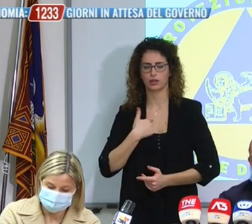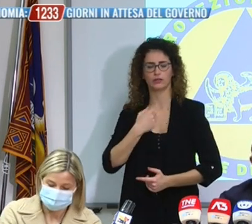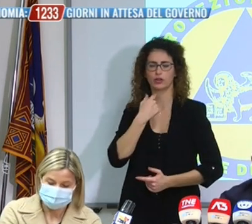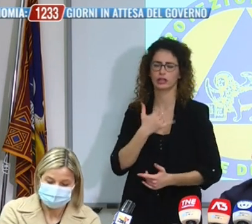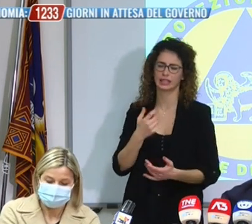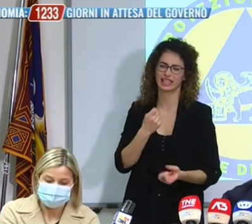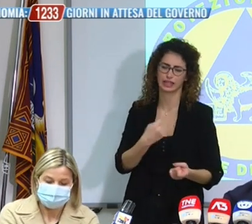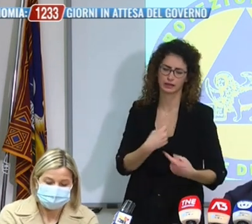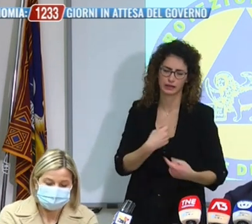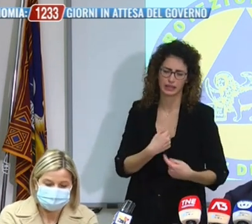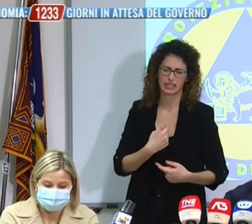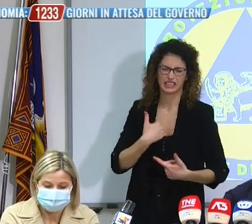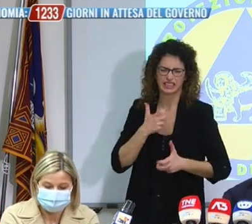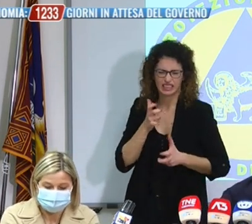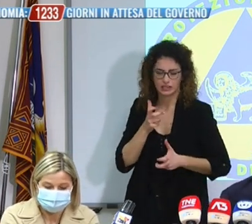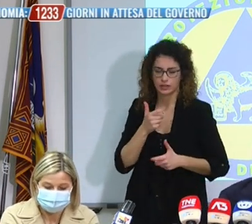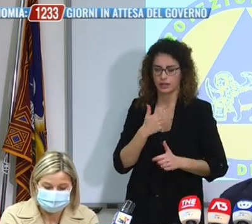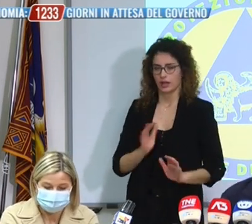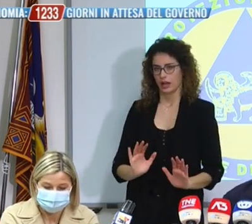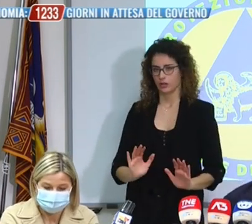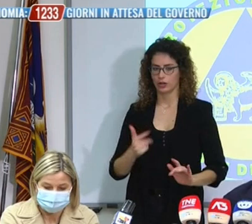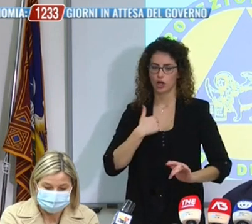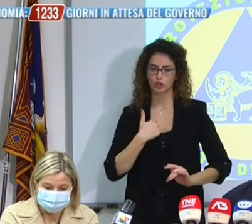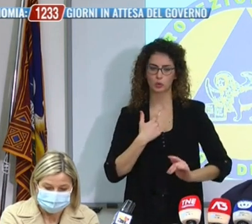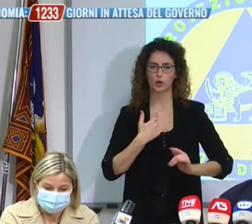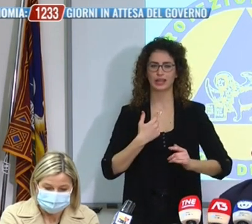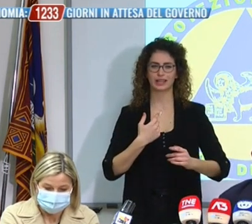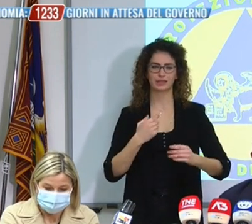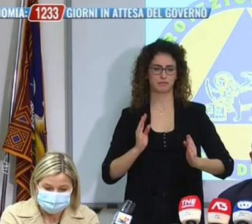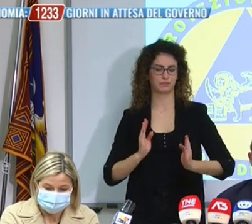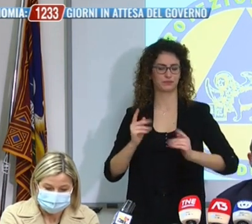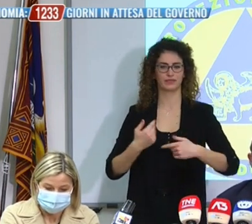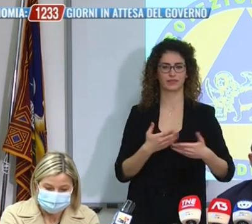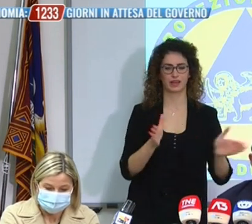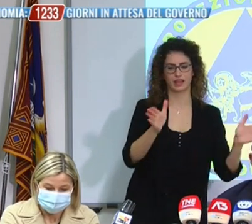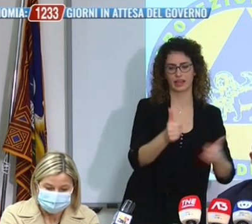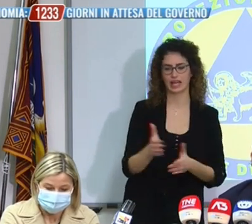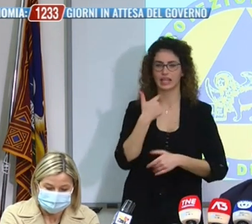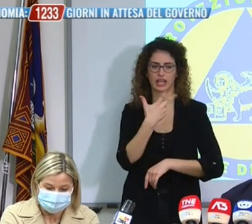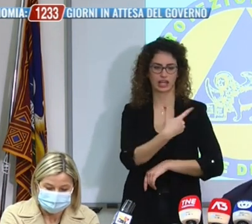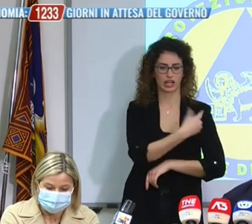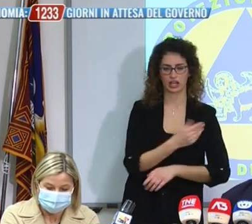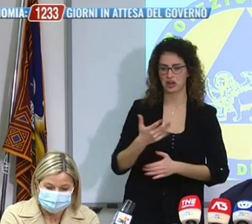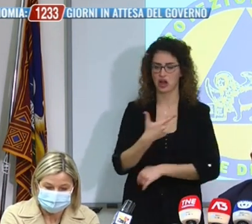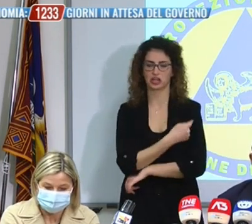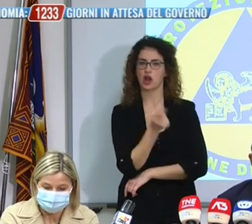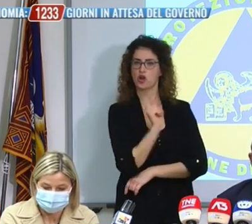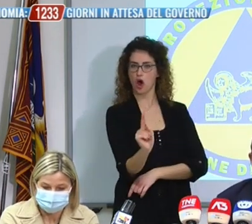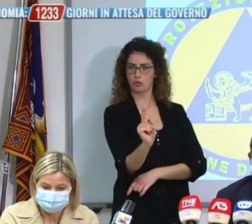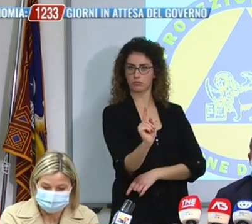scrivono. Cioè, non è che è una, cioè noi non facciamo discriminazioni. Se una persona non può o non vuole farsi il vaccino, ha diritto di non